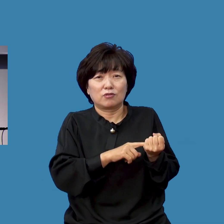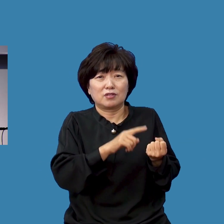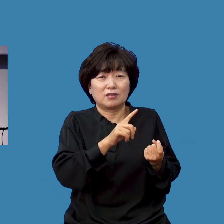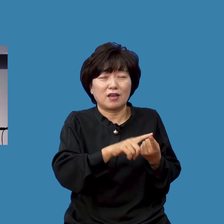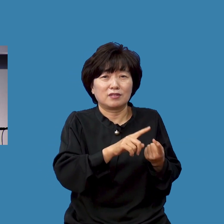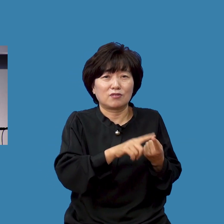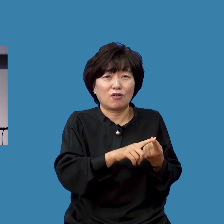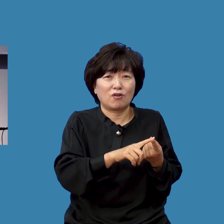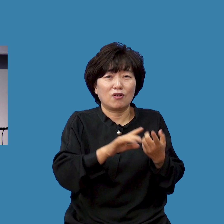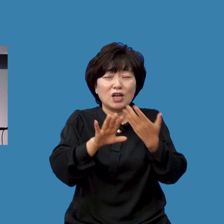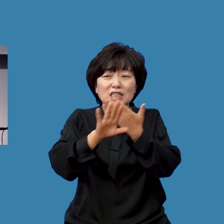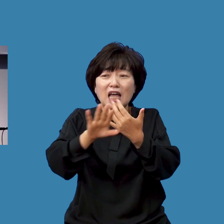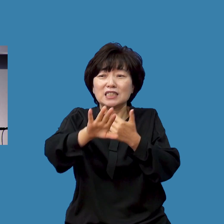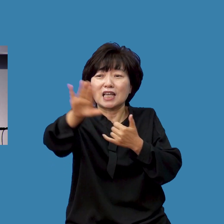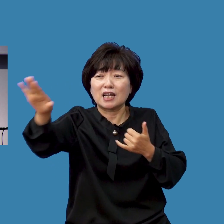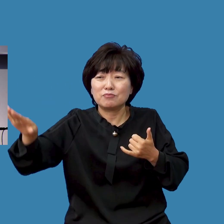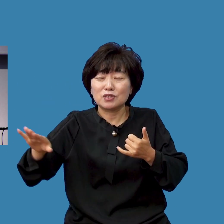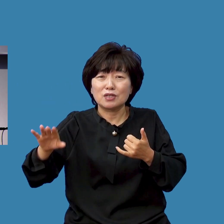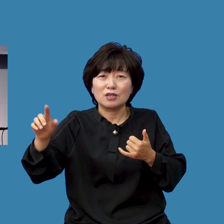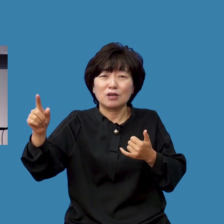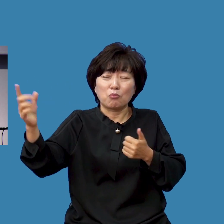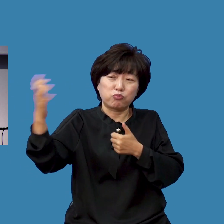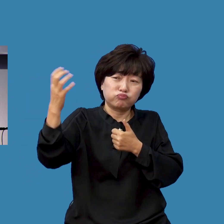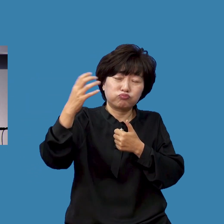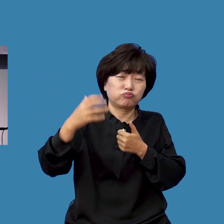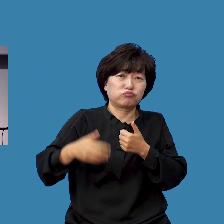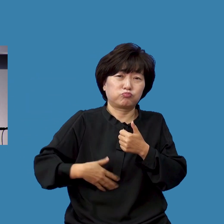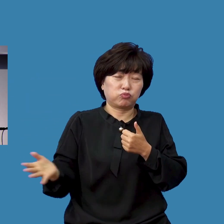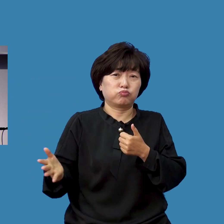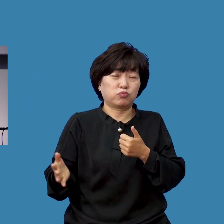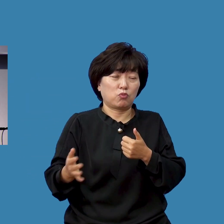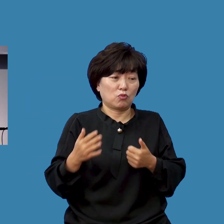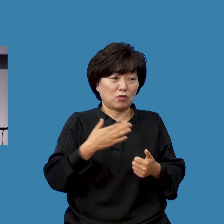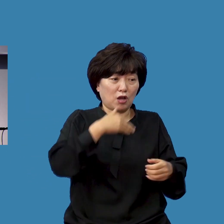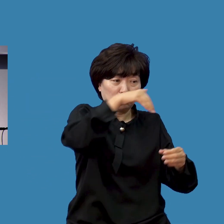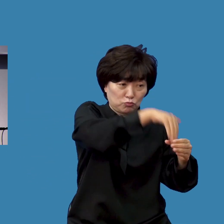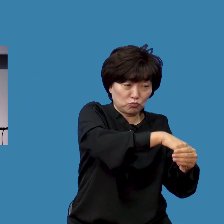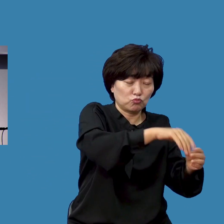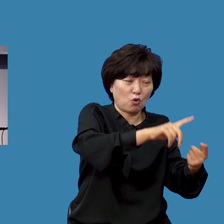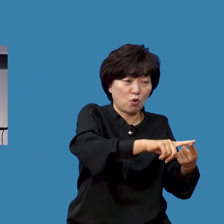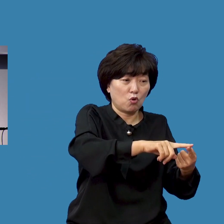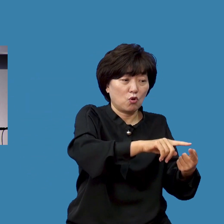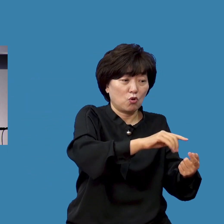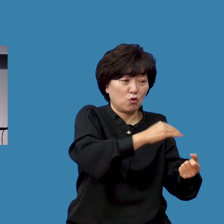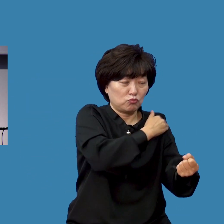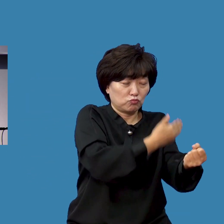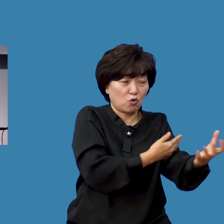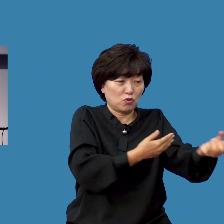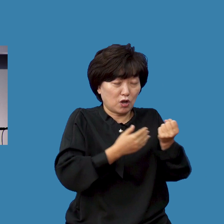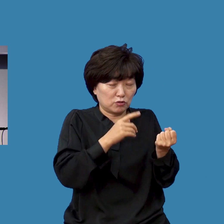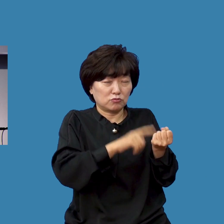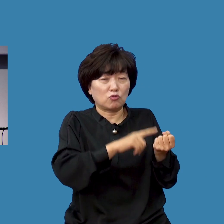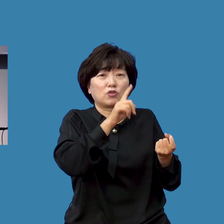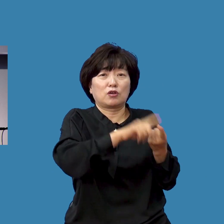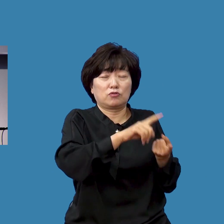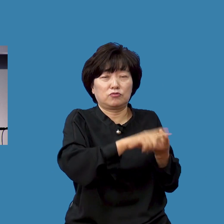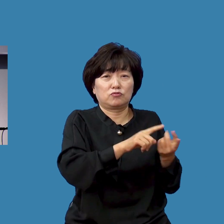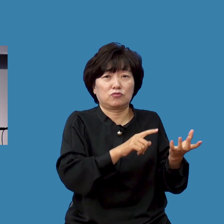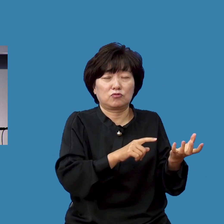거에 대해서 딴 사람들이 뭐라 그럴 수는 없는 것 같아요. 왜? 그 사람이 심은 거니까. 딴 사람이 그 사람한테 뭐라 그럴 수는 없는 것